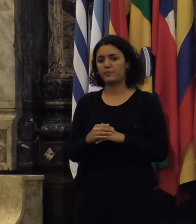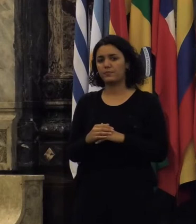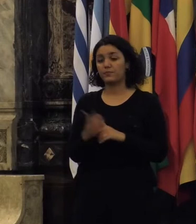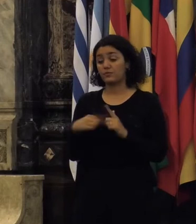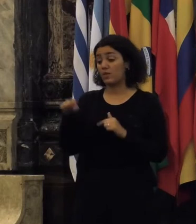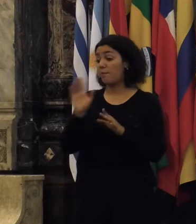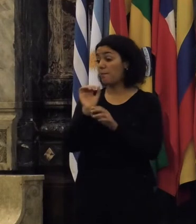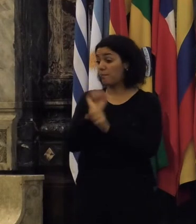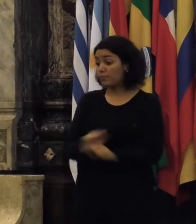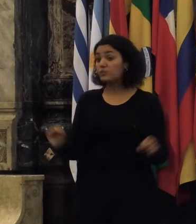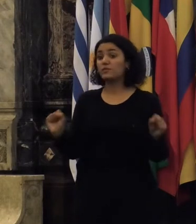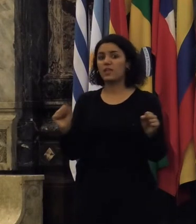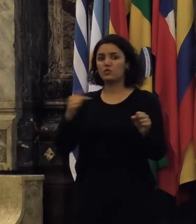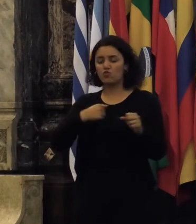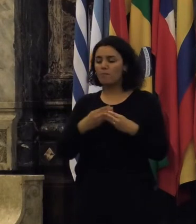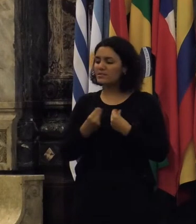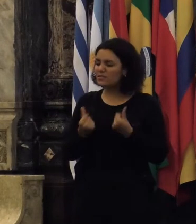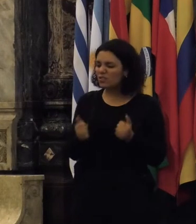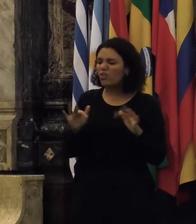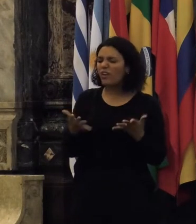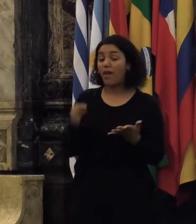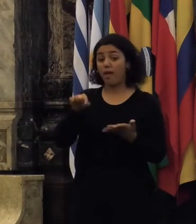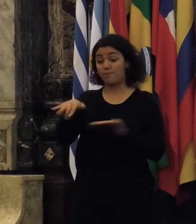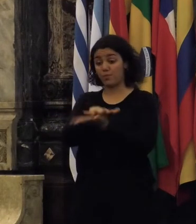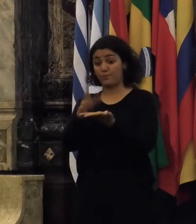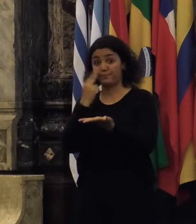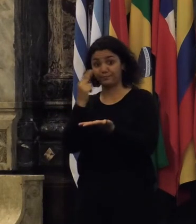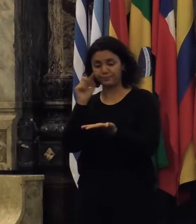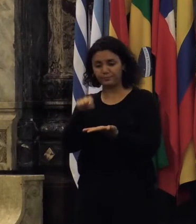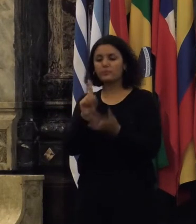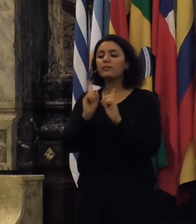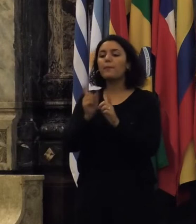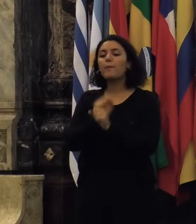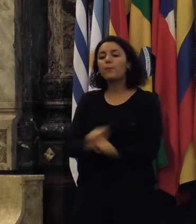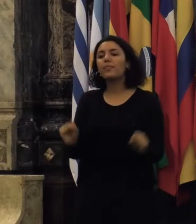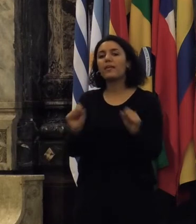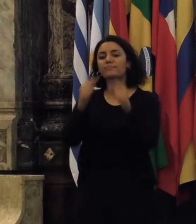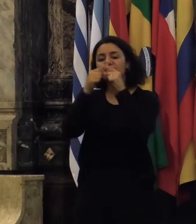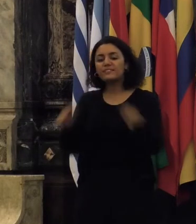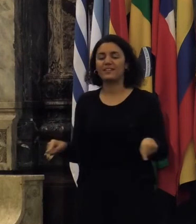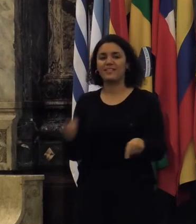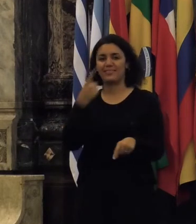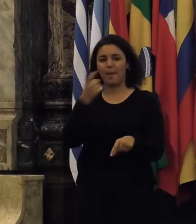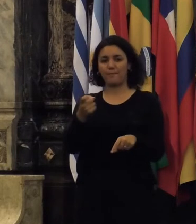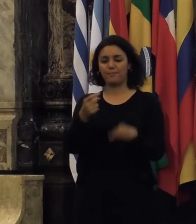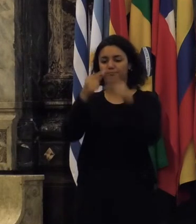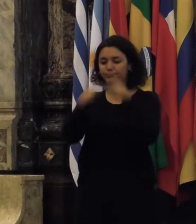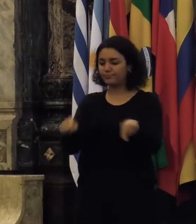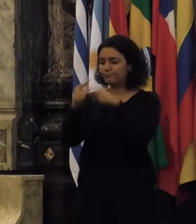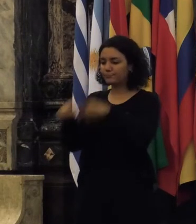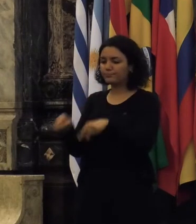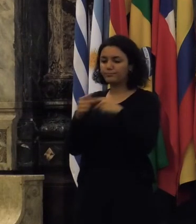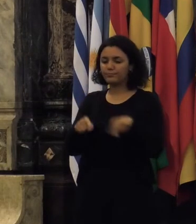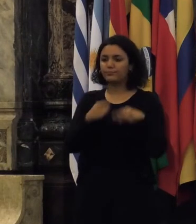En esa posibilidad de implicarnos y de podemos también establecer distinciones que hagan